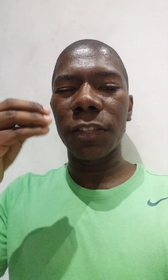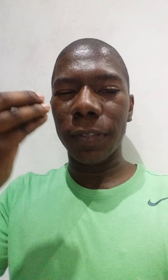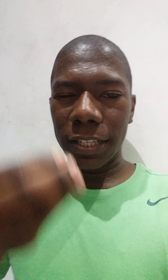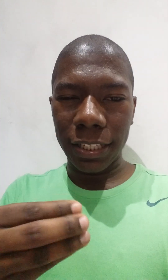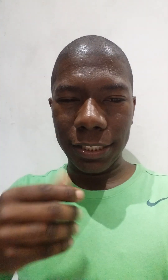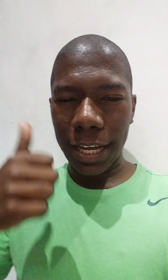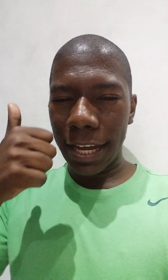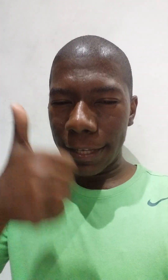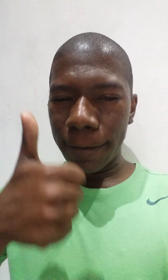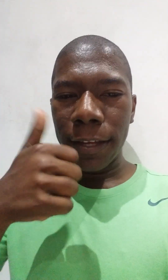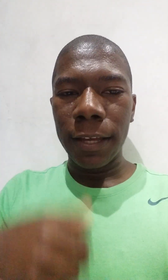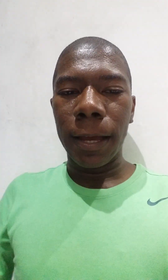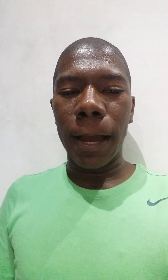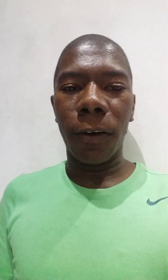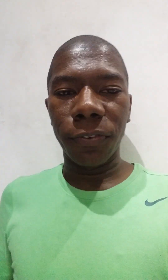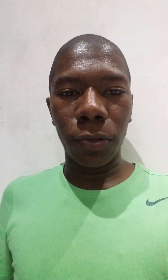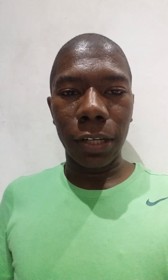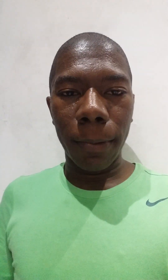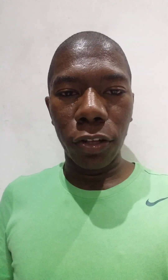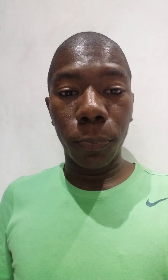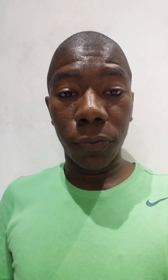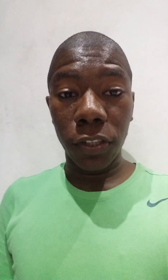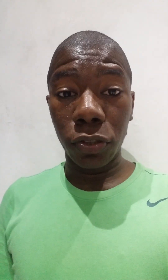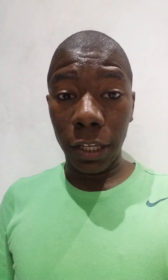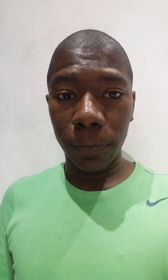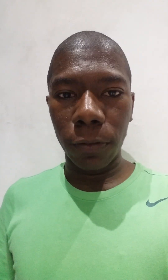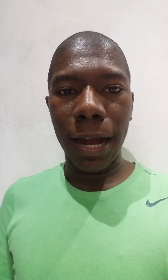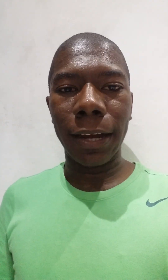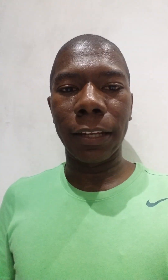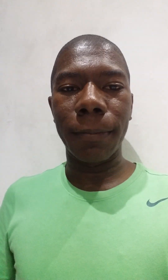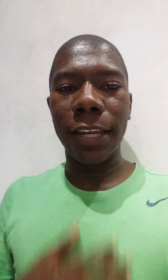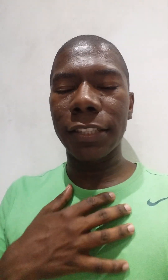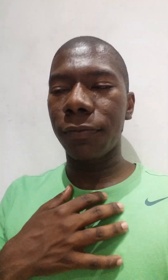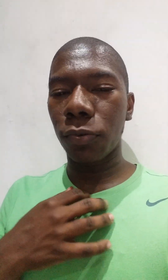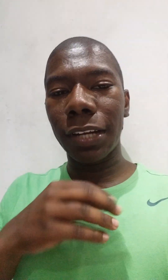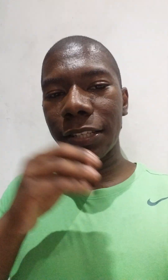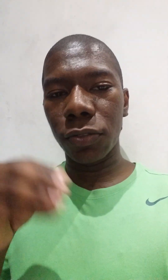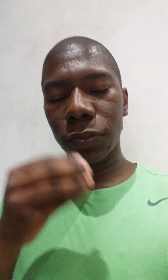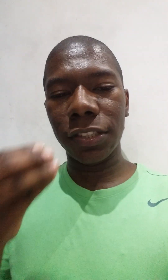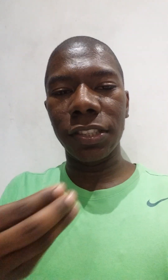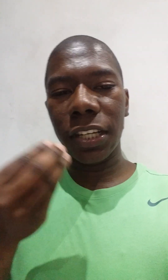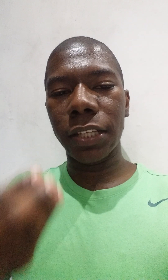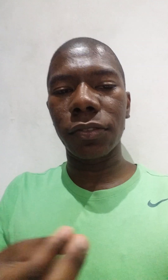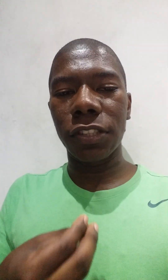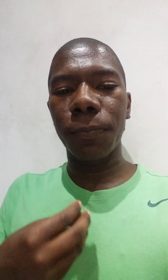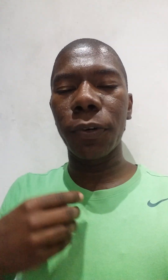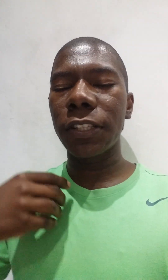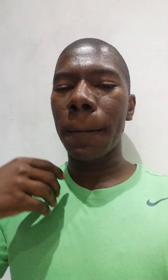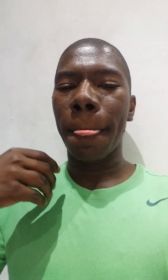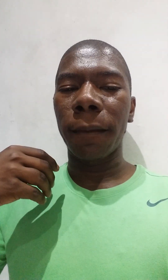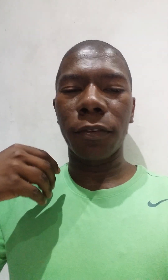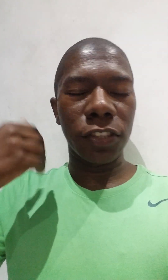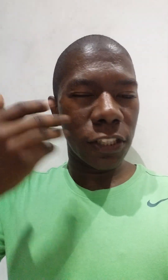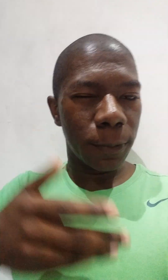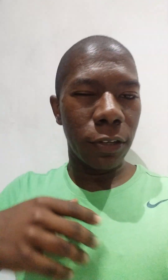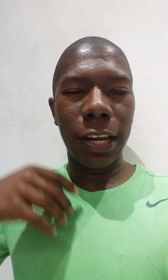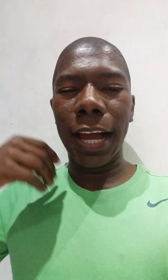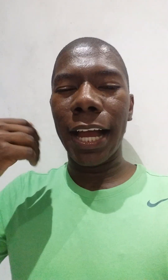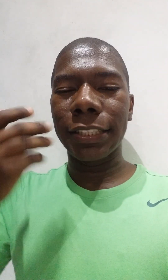poder analisar e conferir o trabalho do professor que é muito bacana Beleza vou trazer outras indicações depois para vocês poder olhar tirar